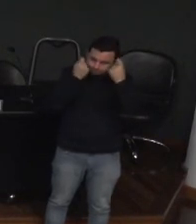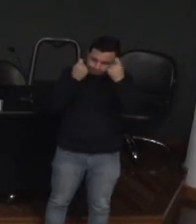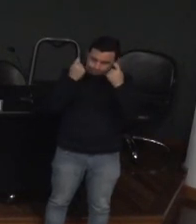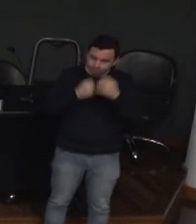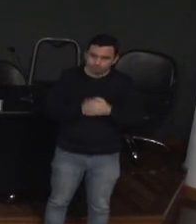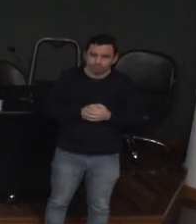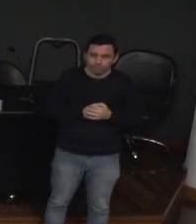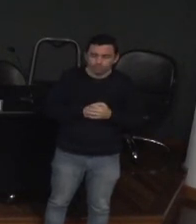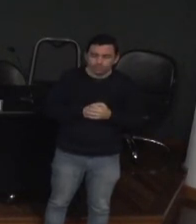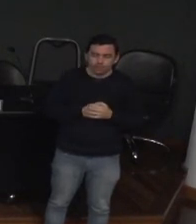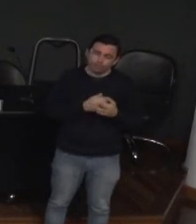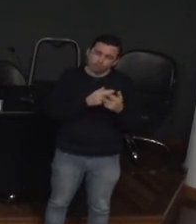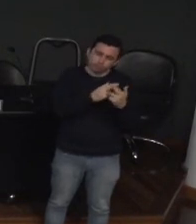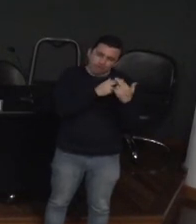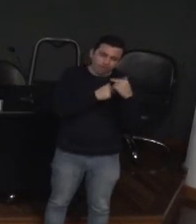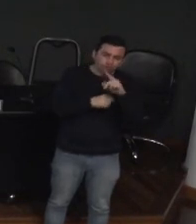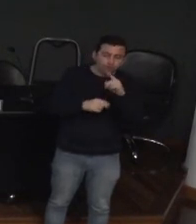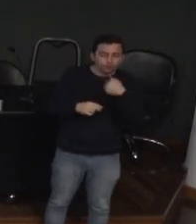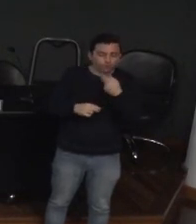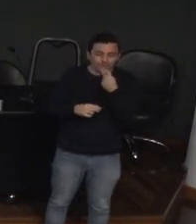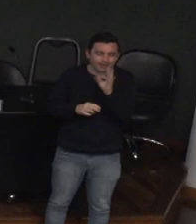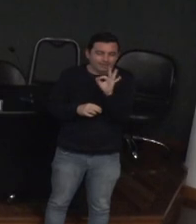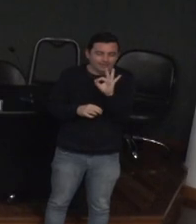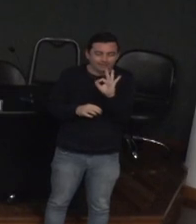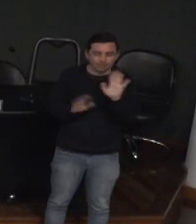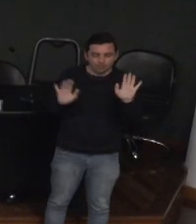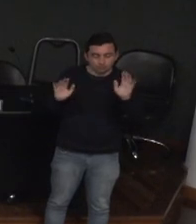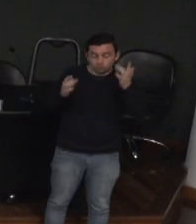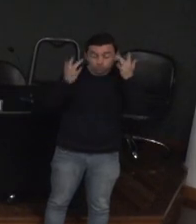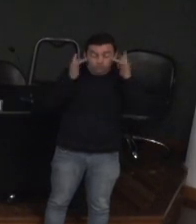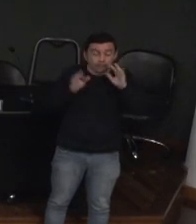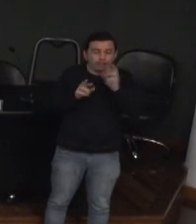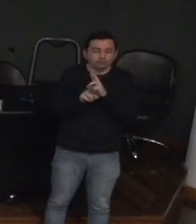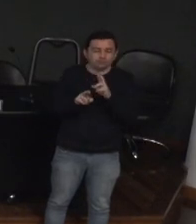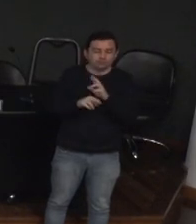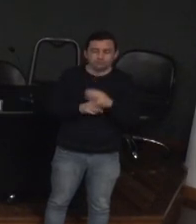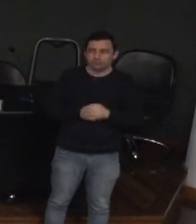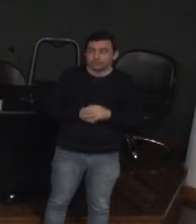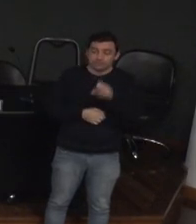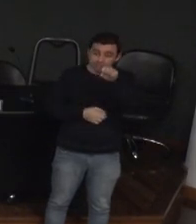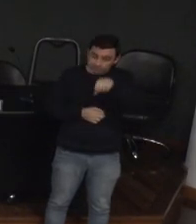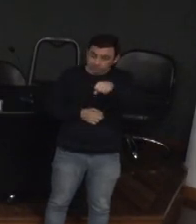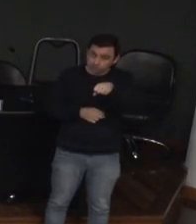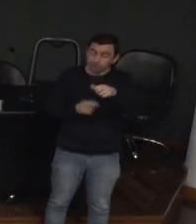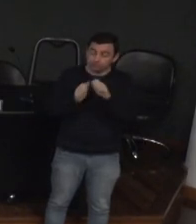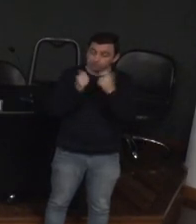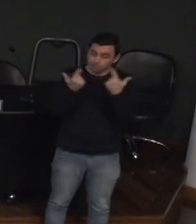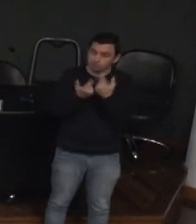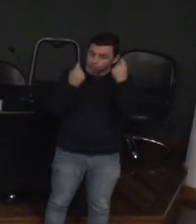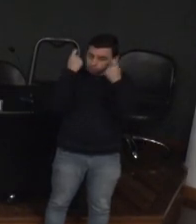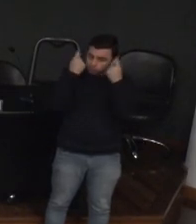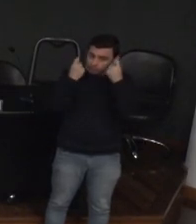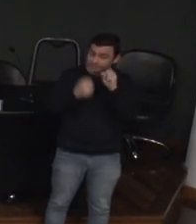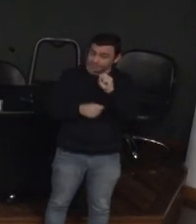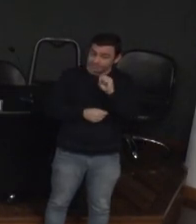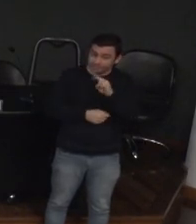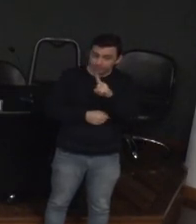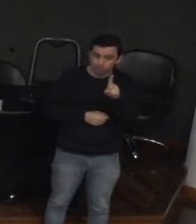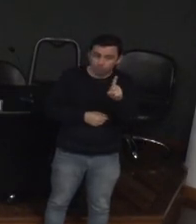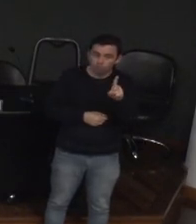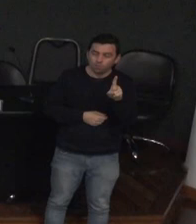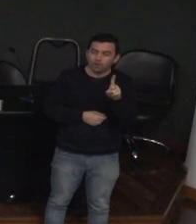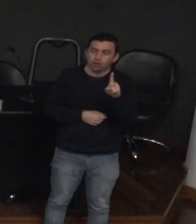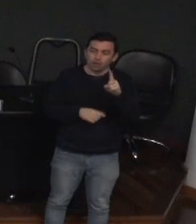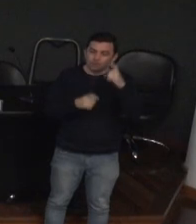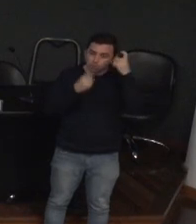não vou dizer se é responsável ou não ainda, porque aquilo. Eu não sei se a relação é essa. Mas se sim, a Assembleia tem que se preocupar. Se não, daí